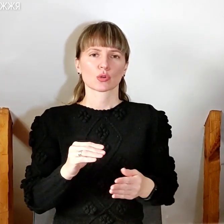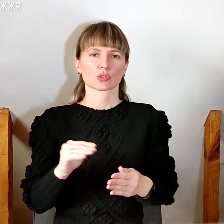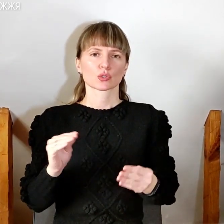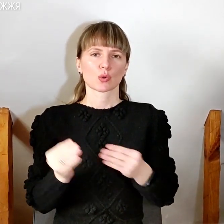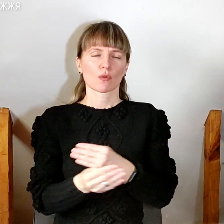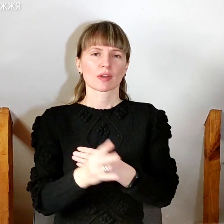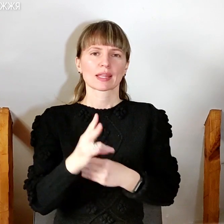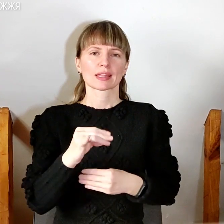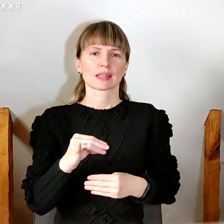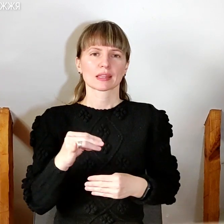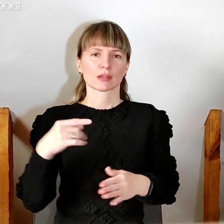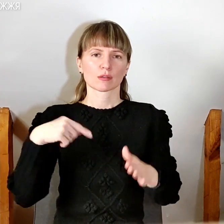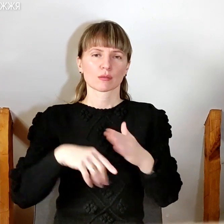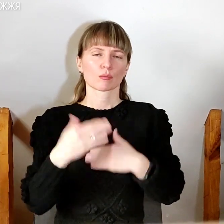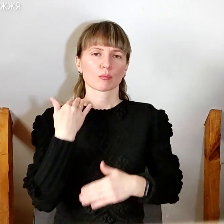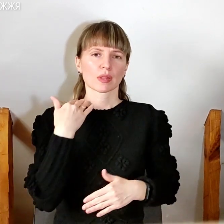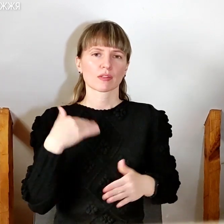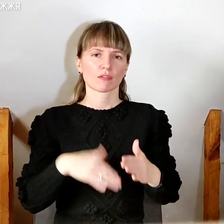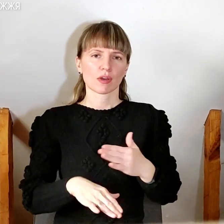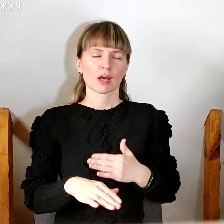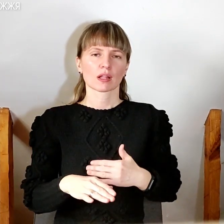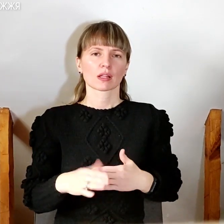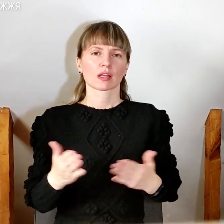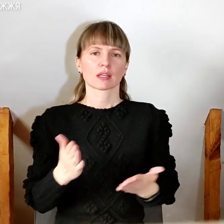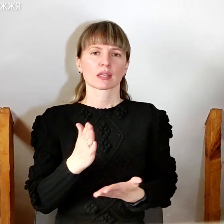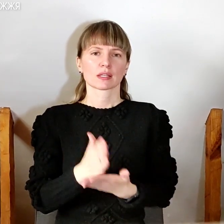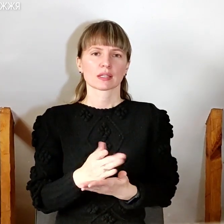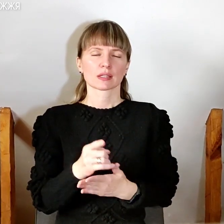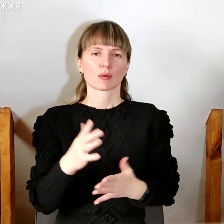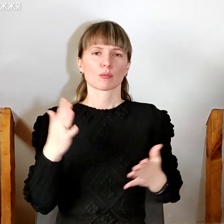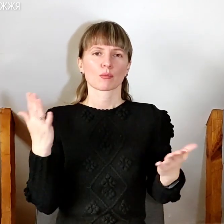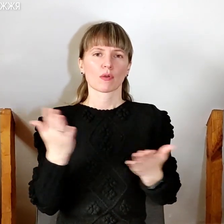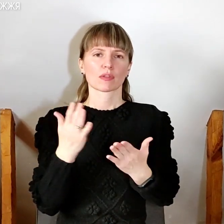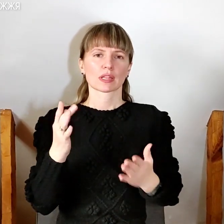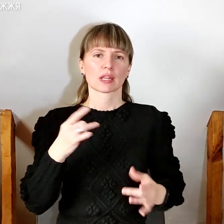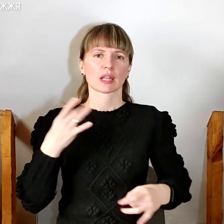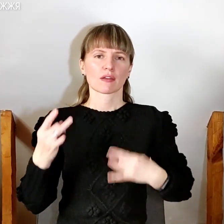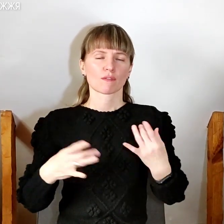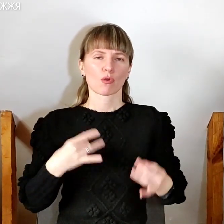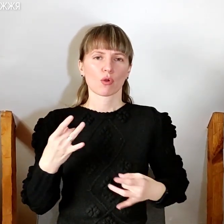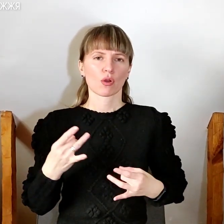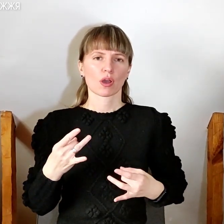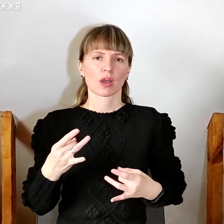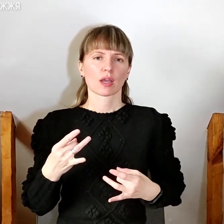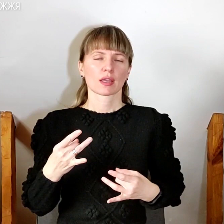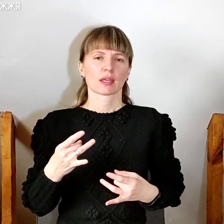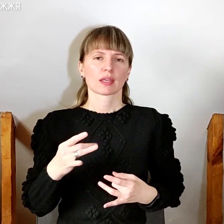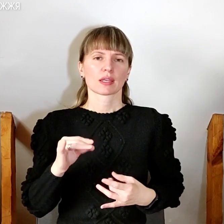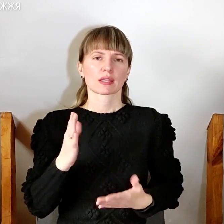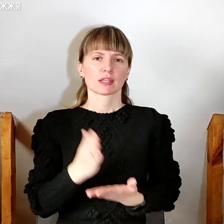ні полізти в підвал, коли є там повітряна тривога. Є ще одна